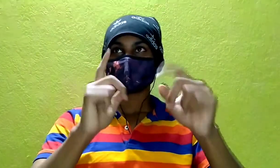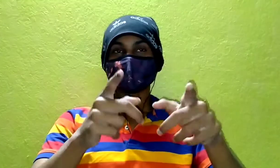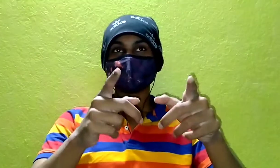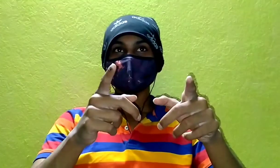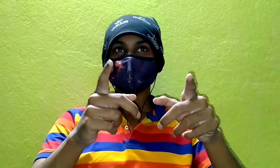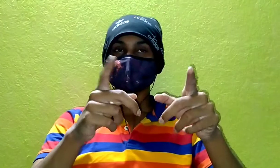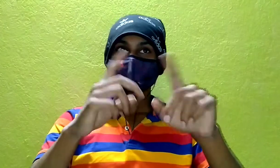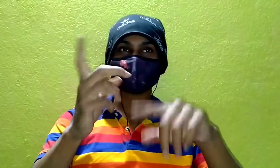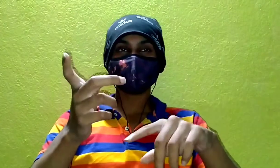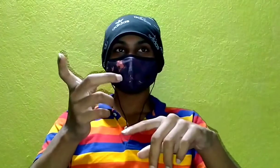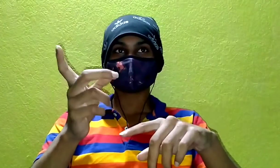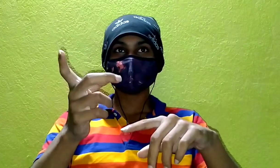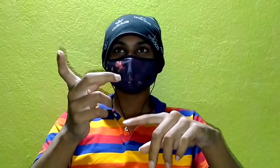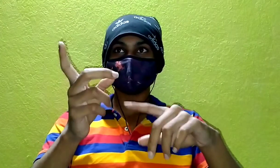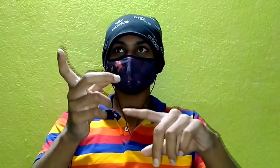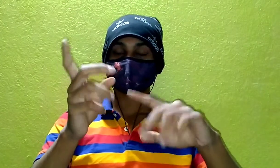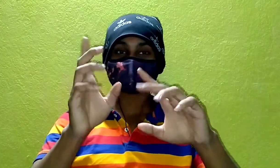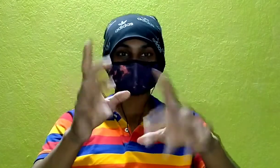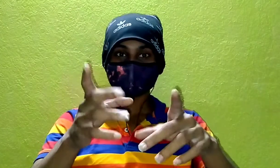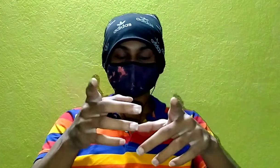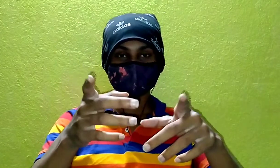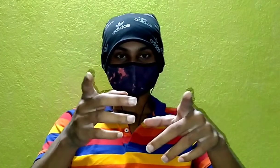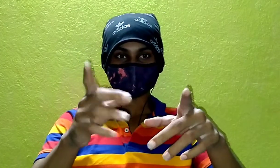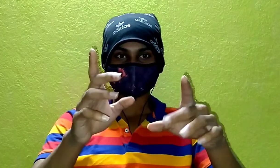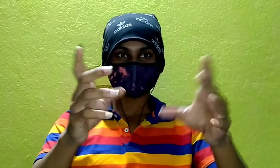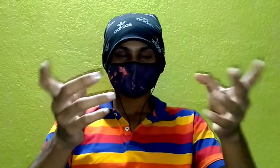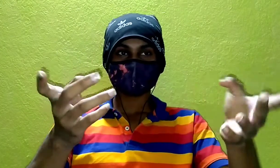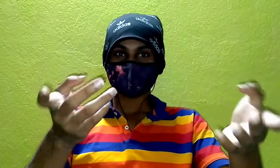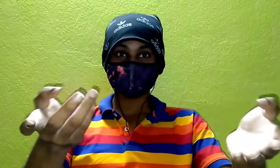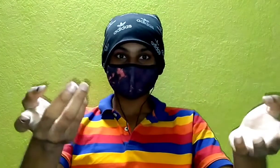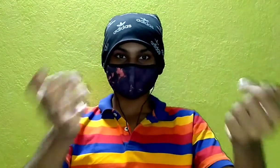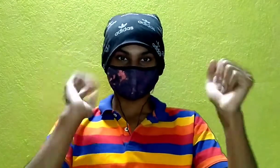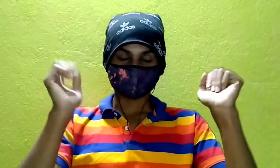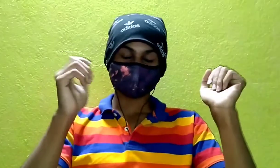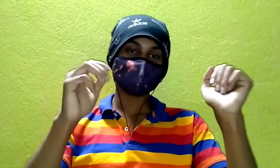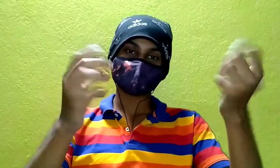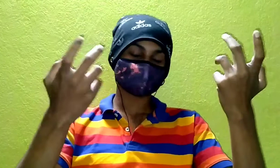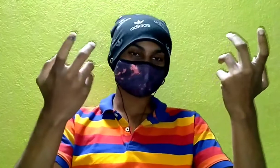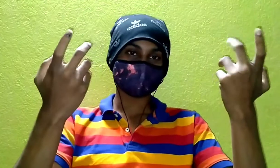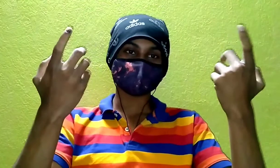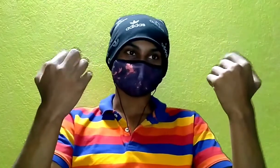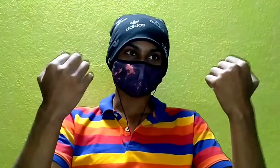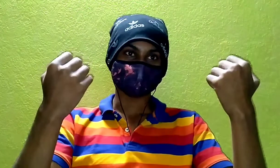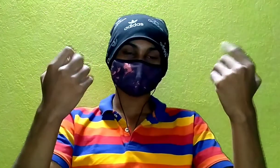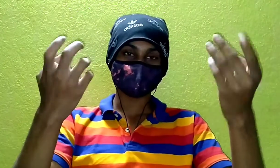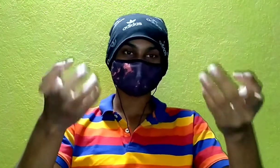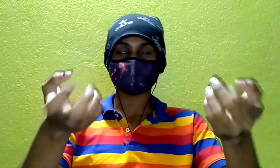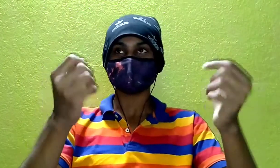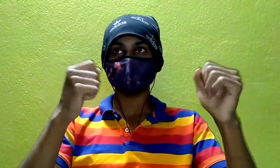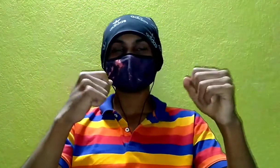कि उसने अपना स्कूल में जाकर अब उसका दे जाती रहा था ऑनलाइन कि आप ऑनलाइन अब तो क्या रिजल्ट है स्कूल वेलफेयर है